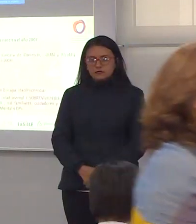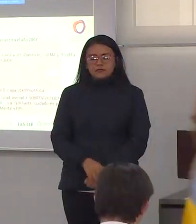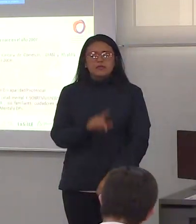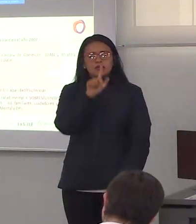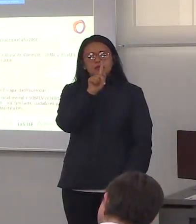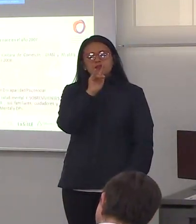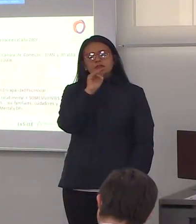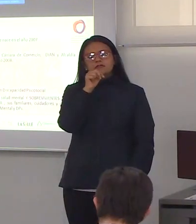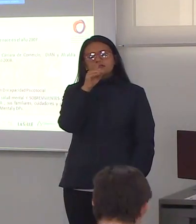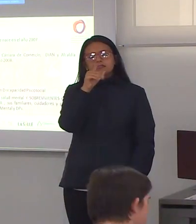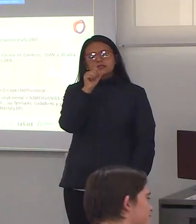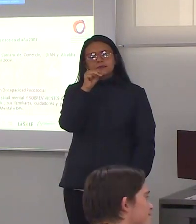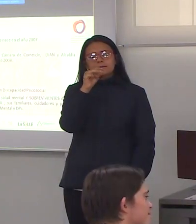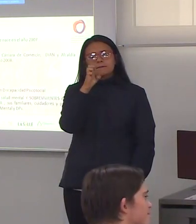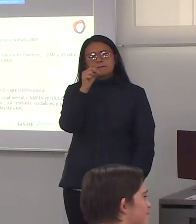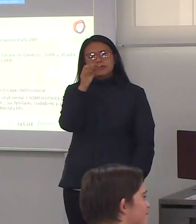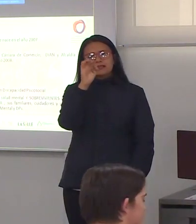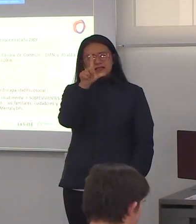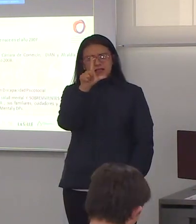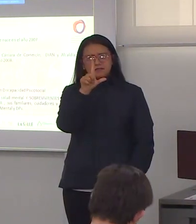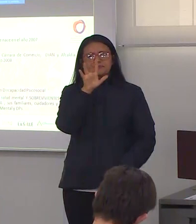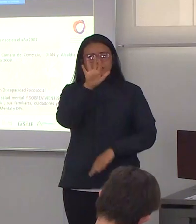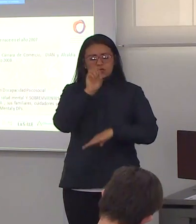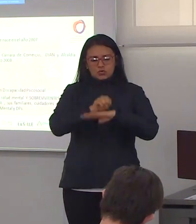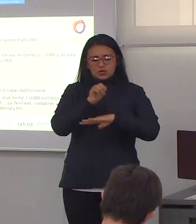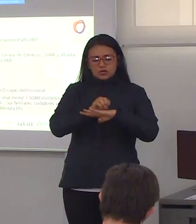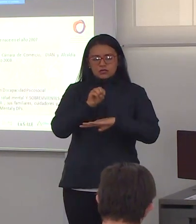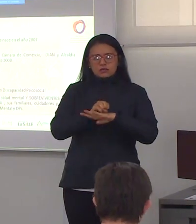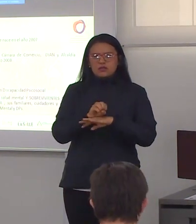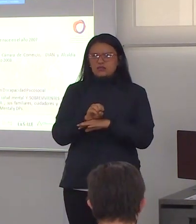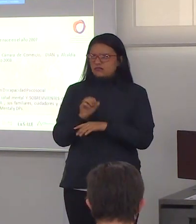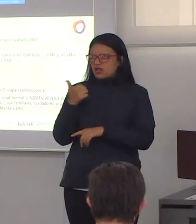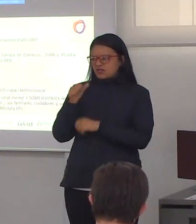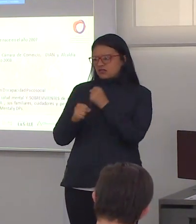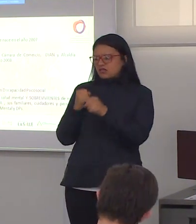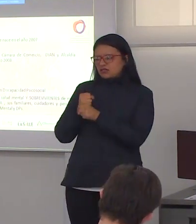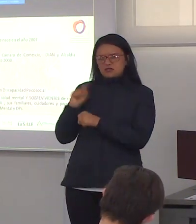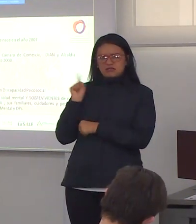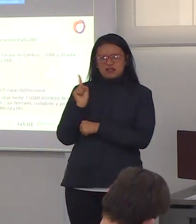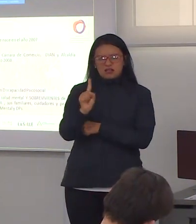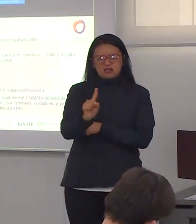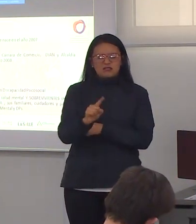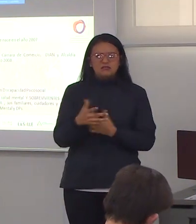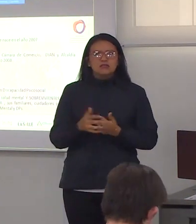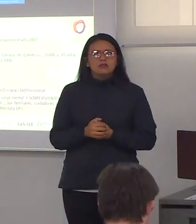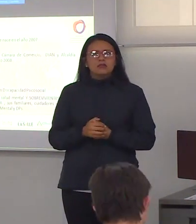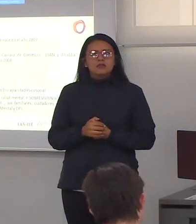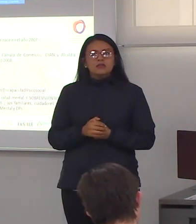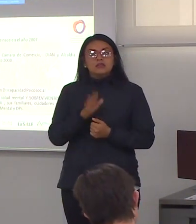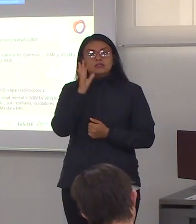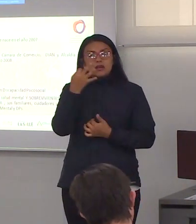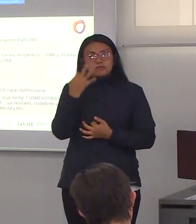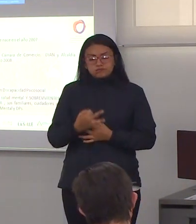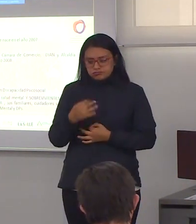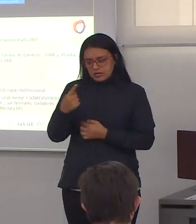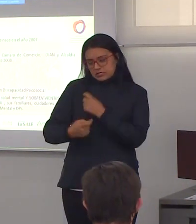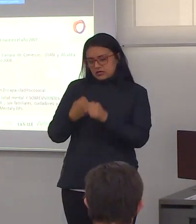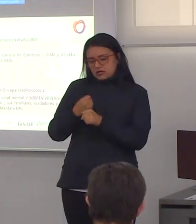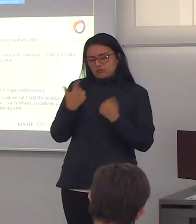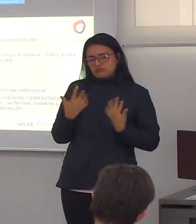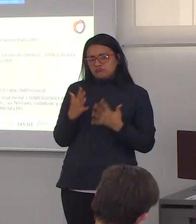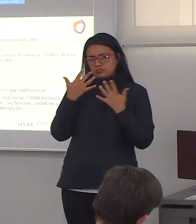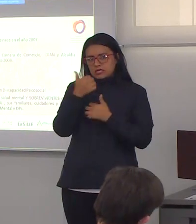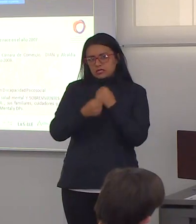fundamental es una organización que nace vamos a cumplir diez años pues ya digamos que conceptualmente los cumplimos este año